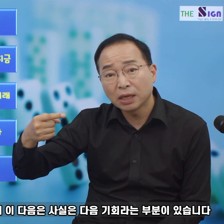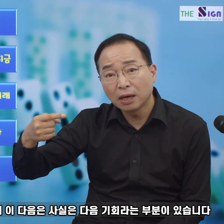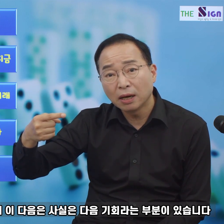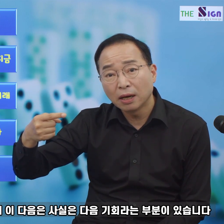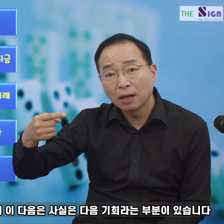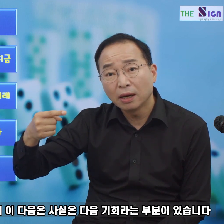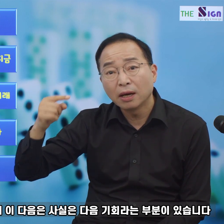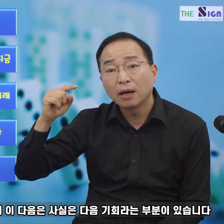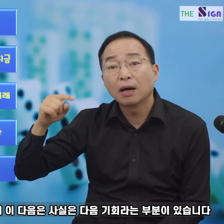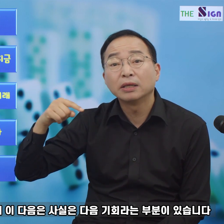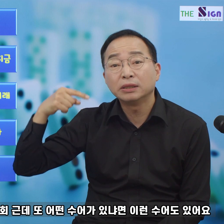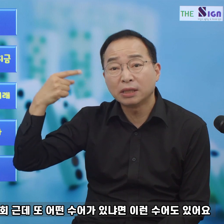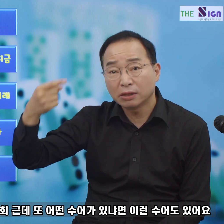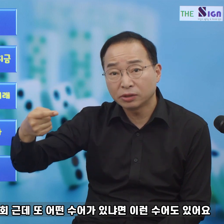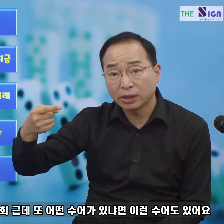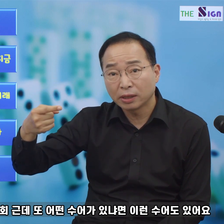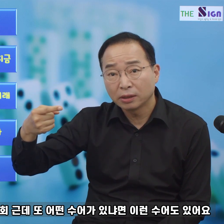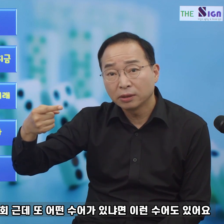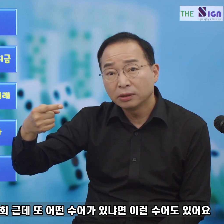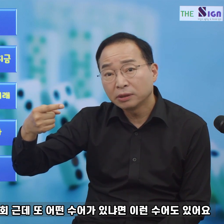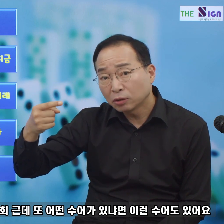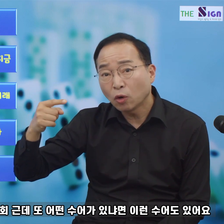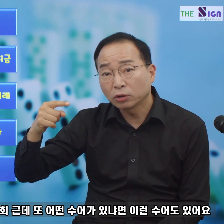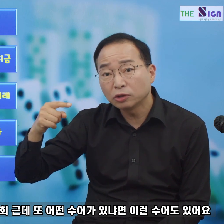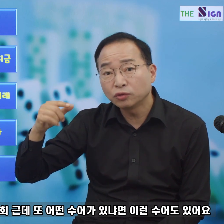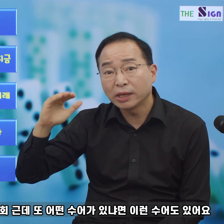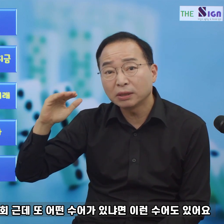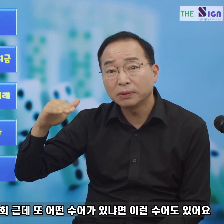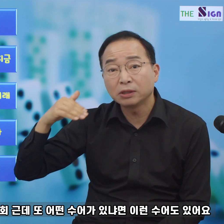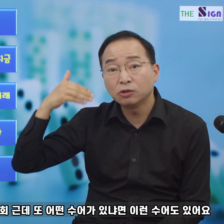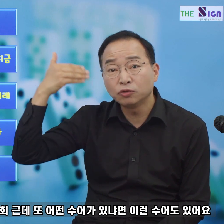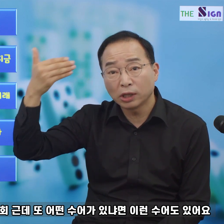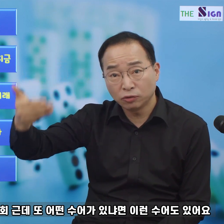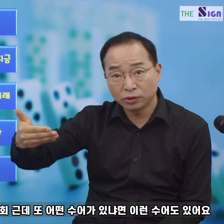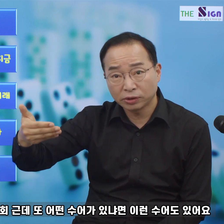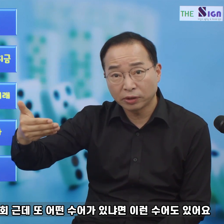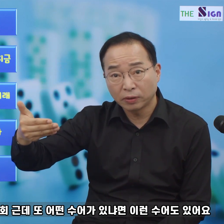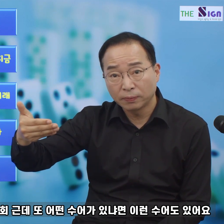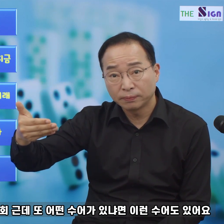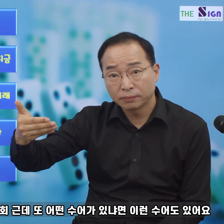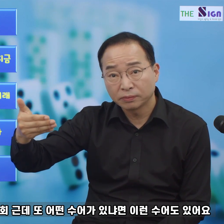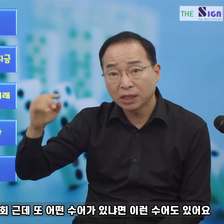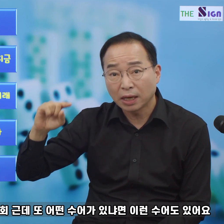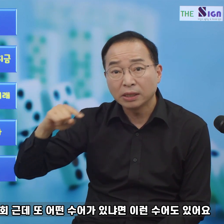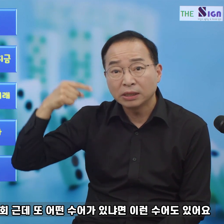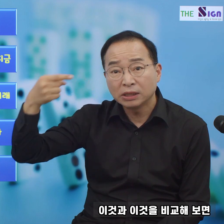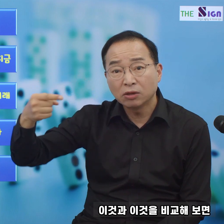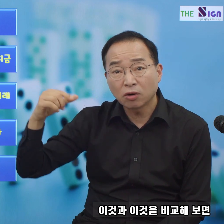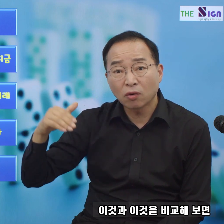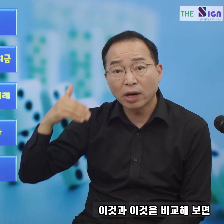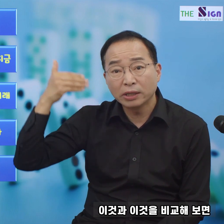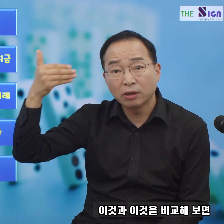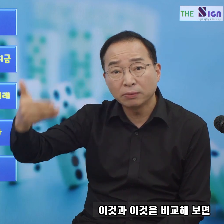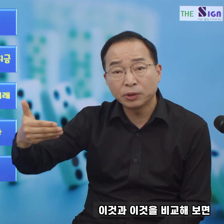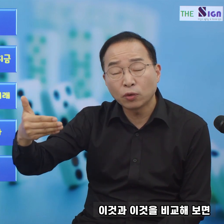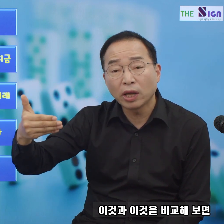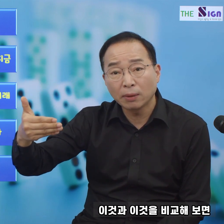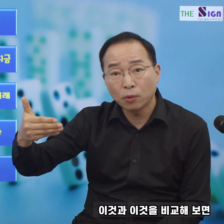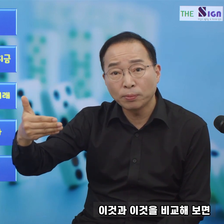있습니다. 이 다음 기회. 근데 또 어떤 수화냐면 이런 수화도 있어요. 자, 이것과 이거를 비교해